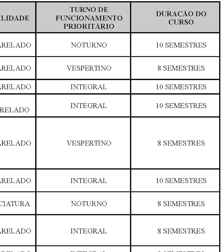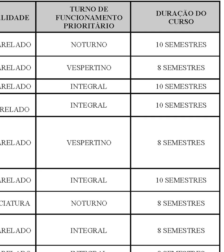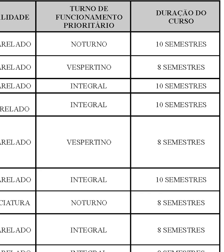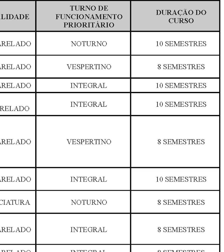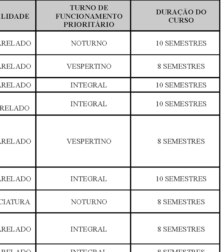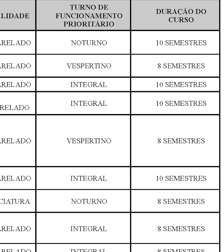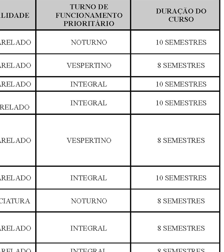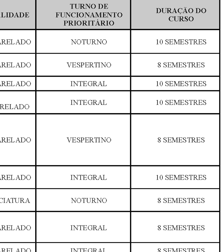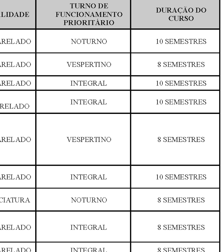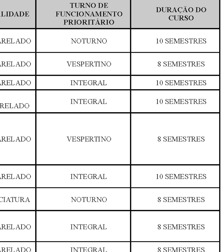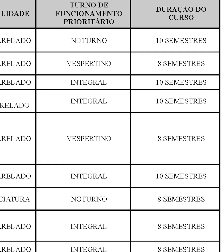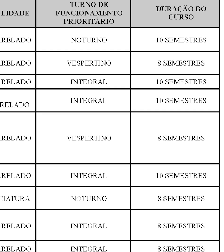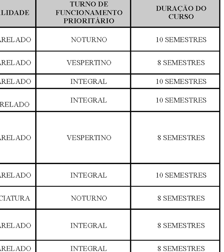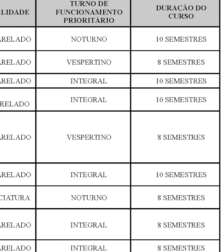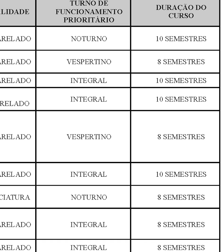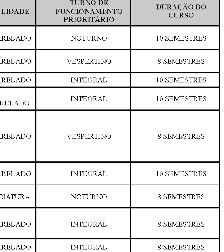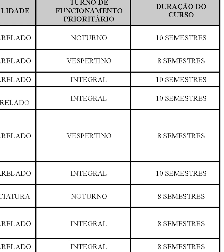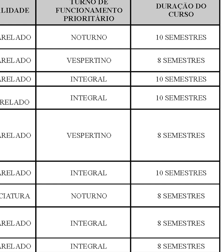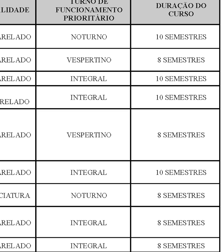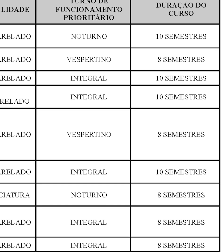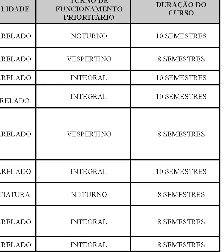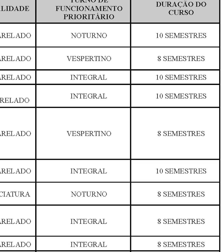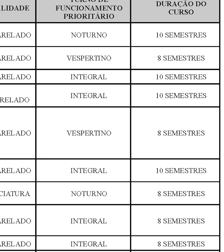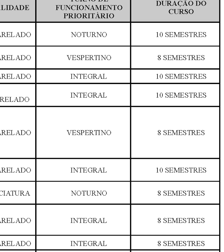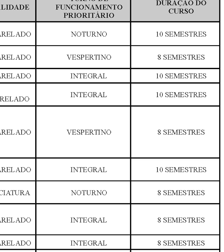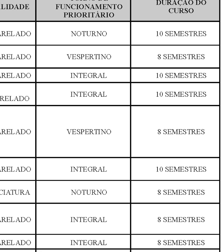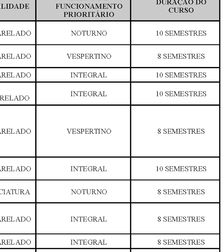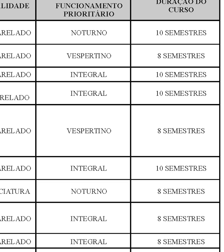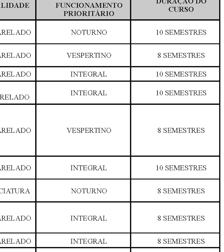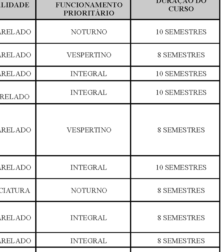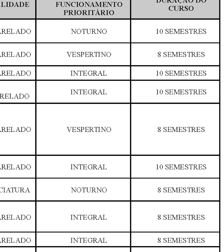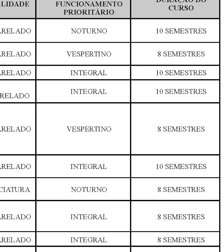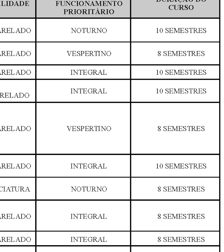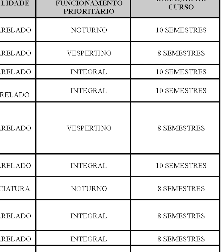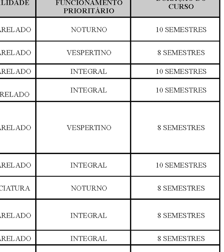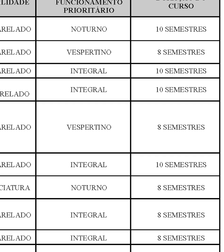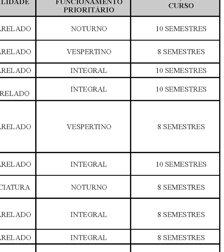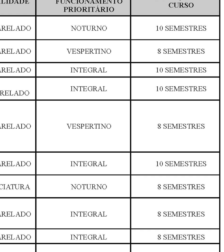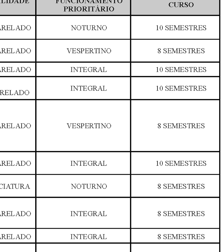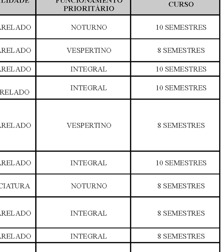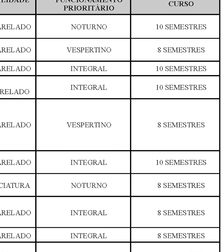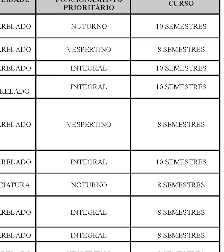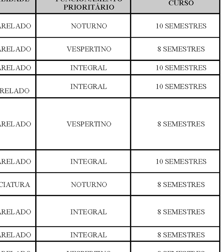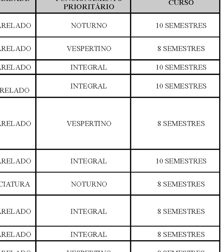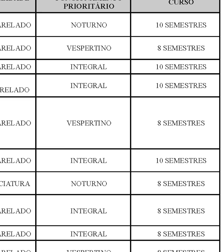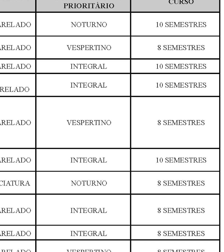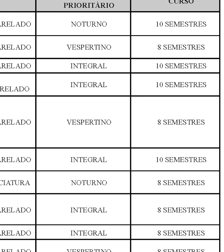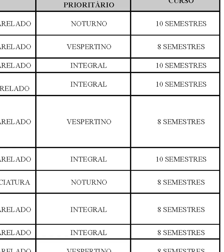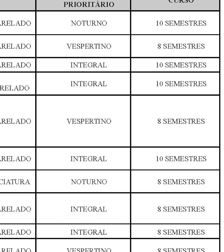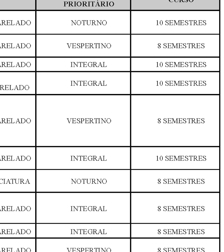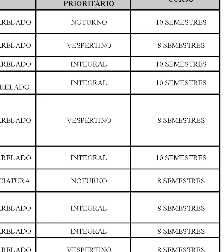Sociedade, Estado e Política na América Latina. Bacharelado, vespertino, 8 semestres. Ciências